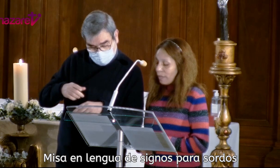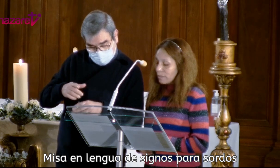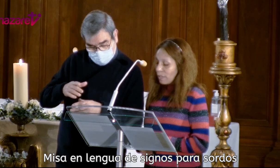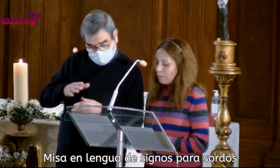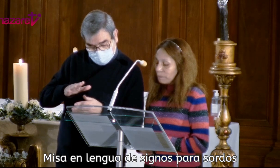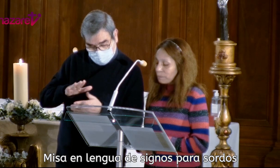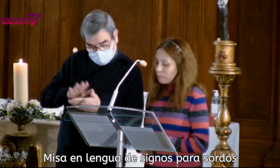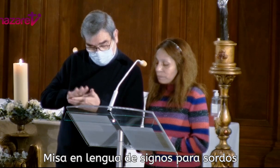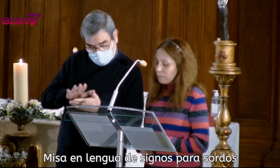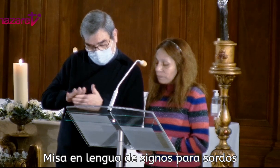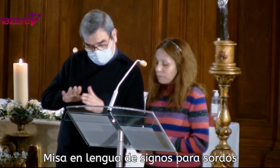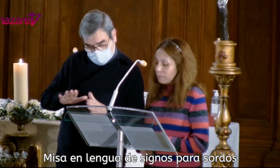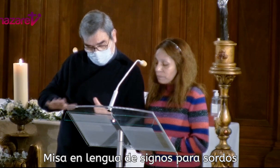esperanza.